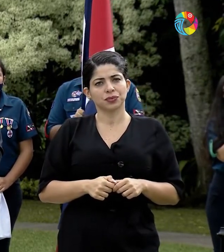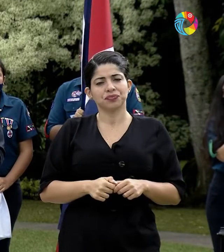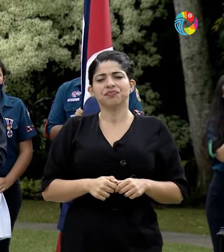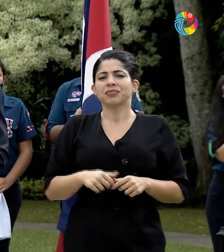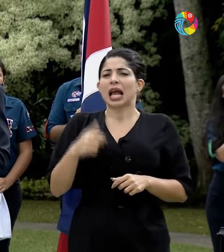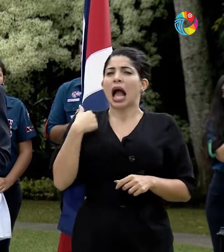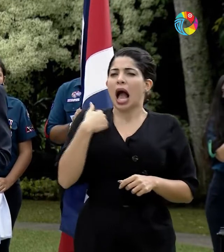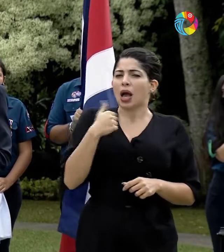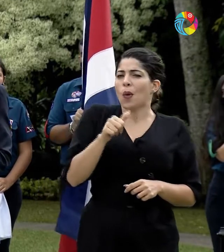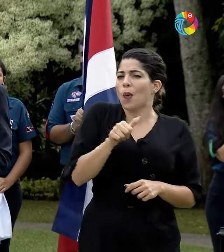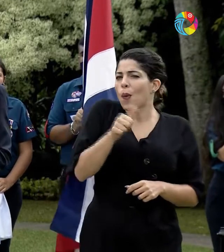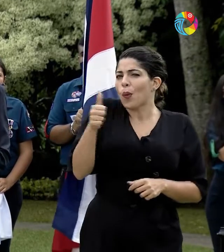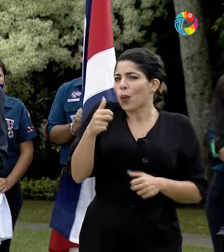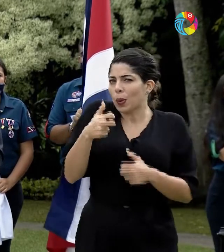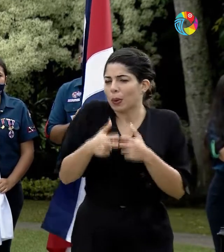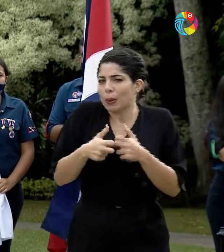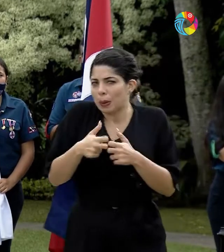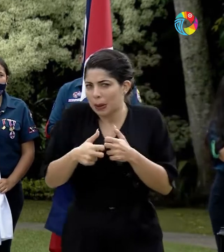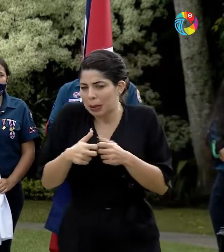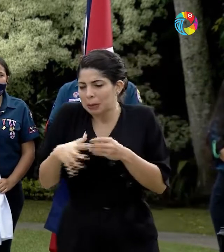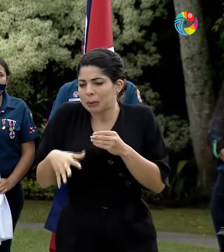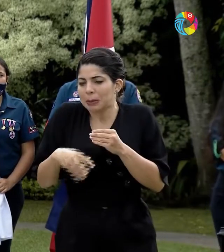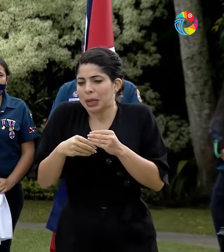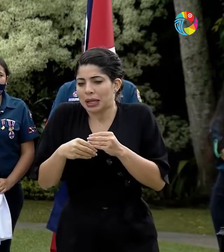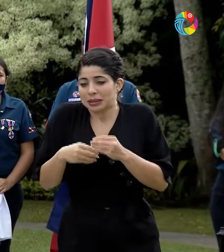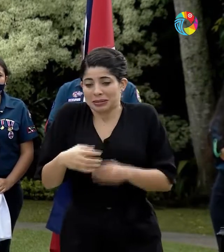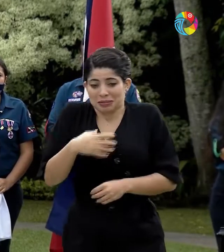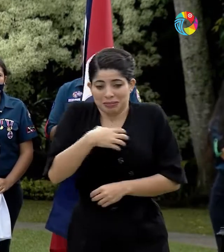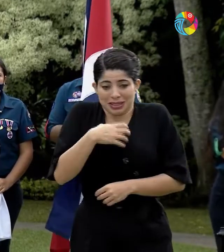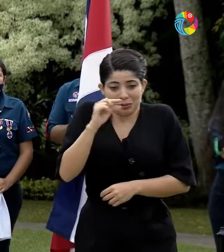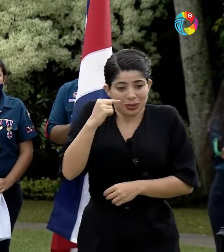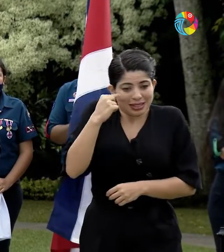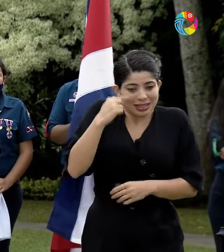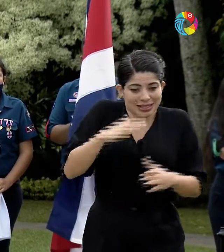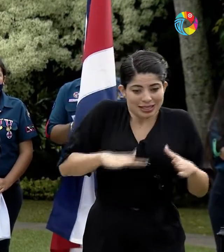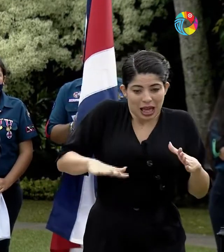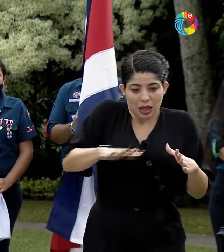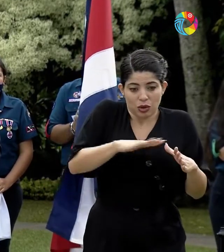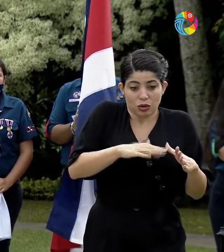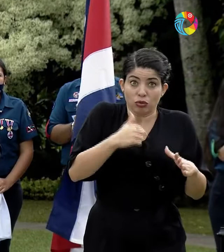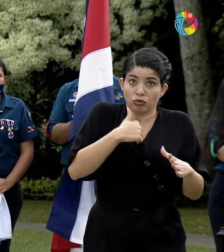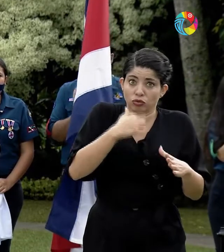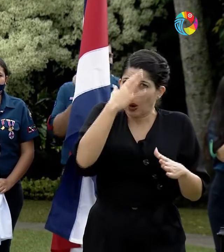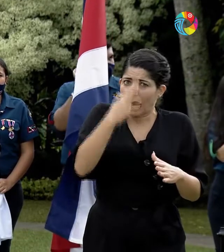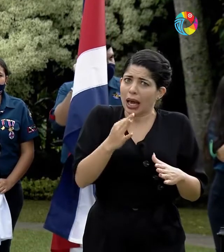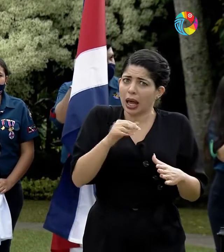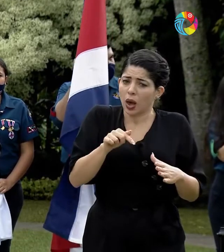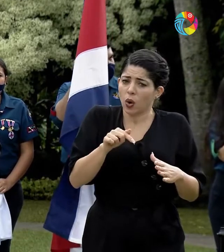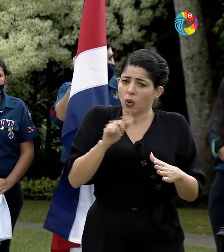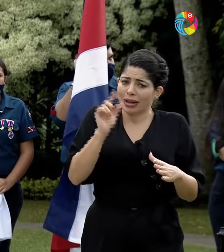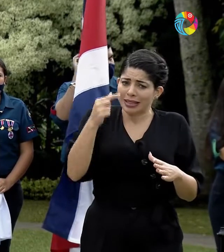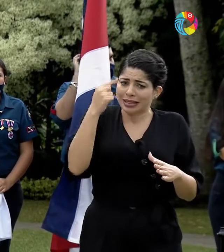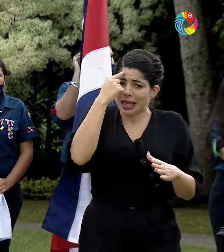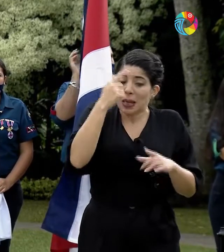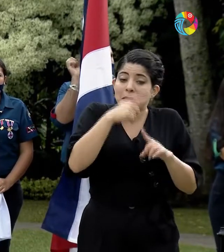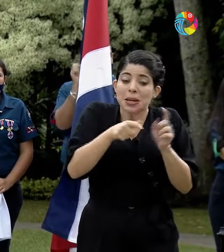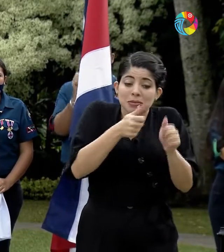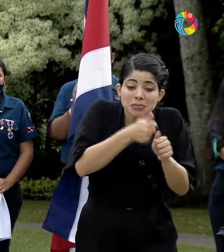Y tenemos otro problema adicional con el propio Estado. Yo que creo en él. Que las